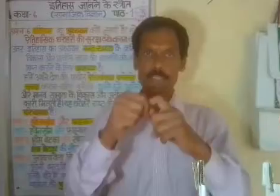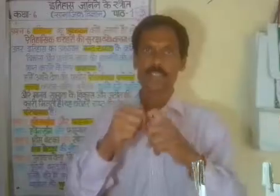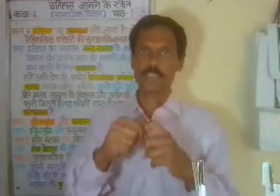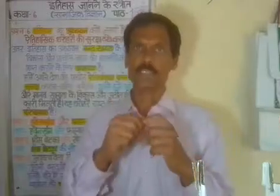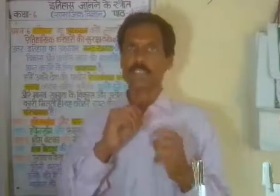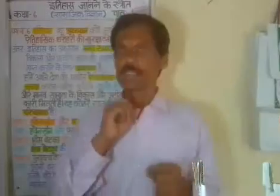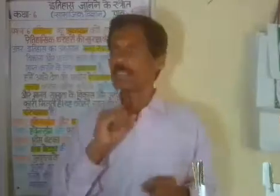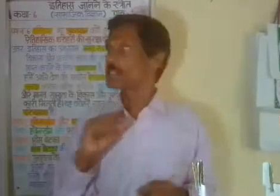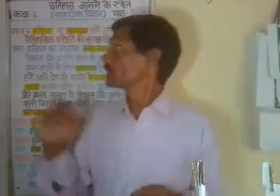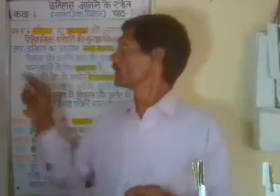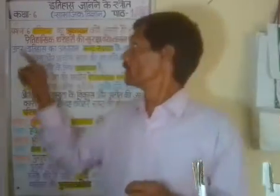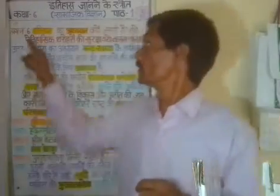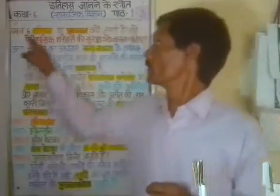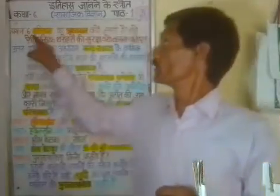प्रश्न,